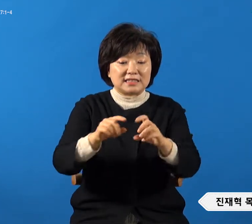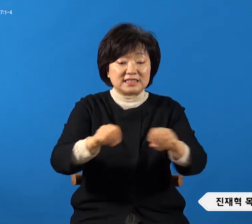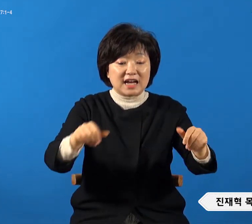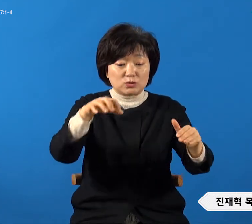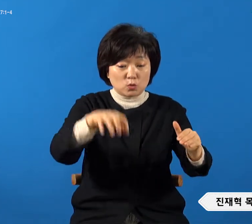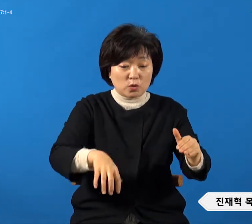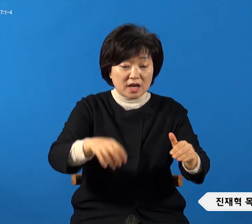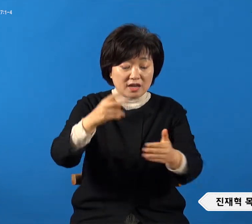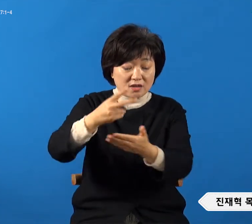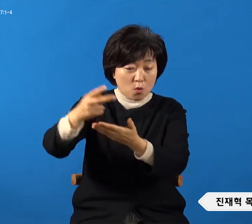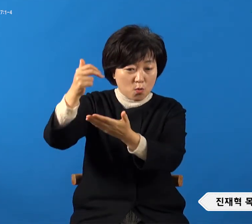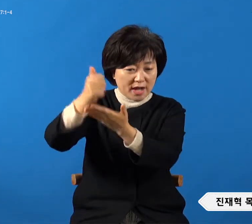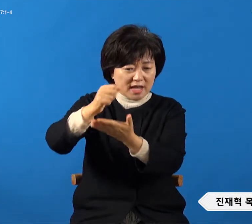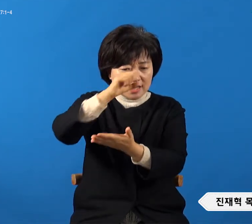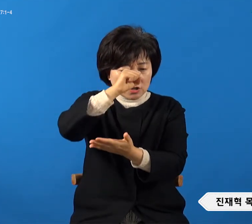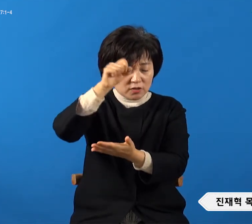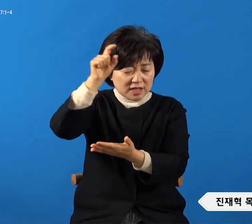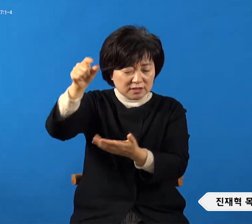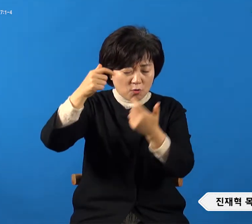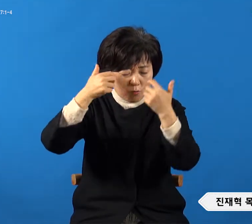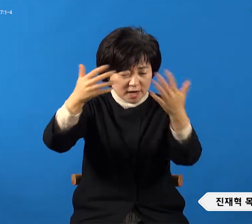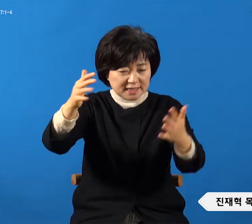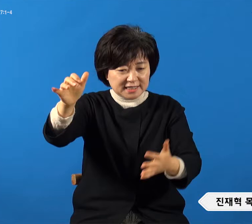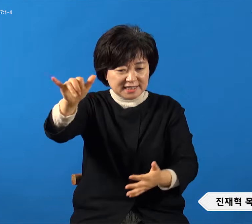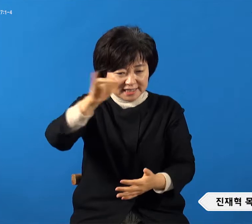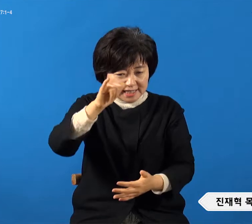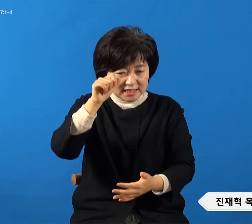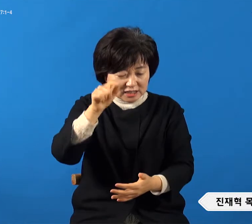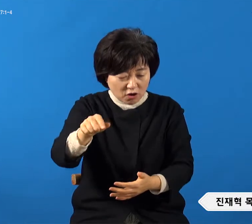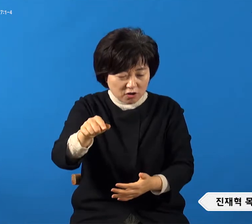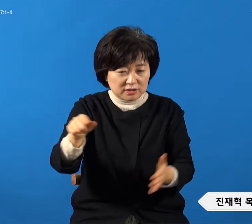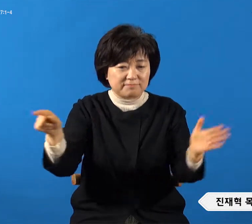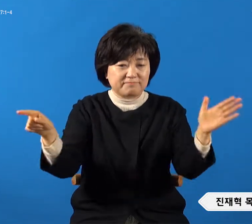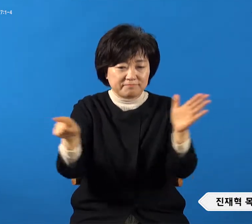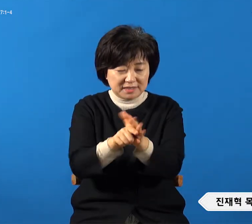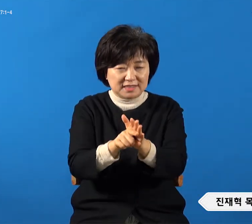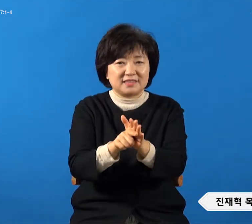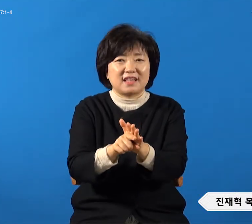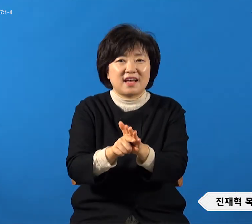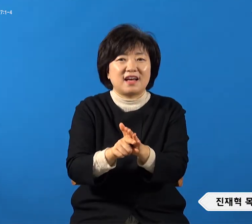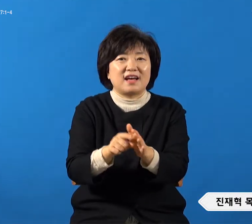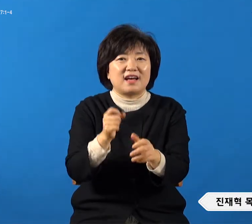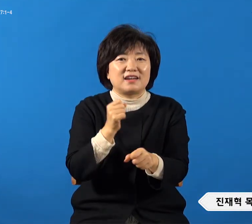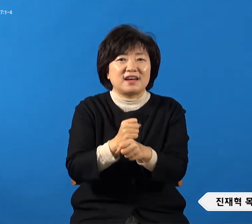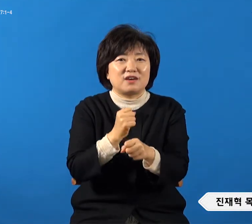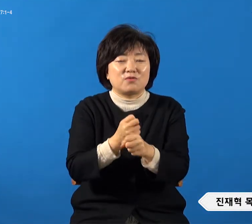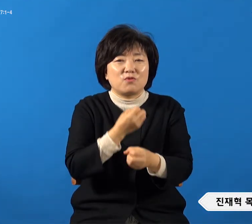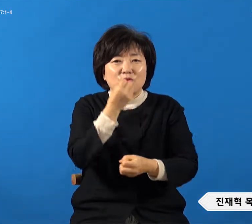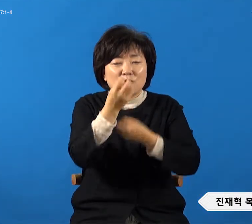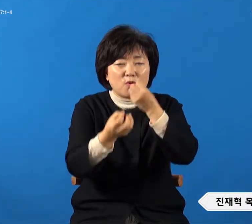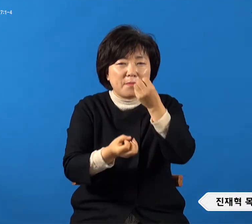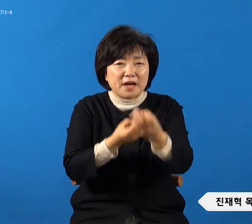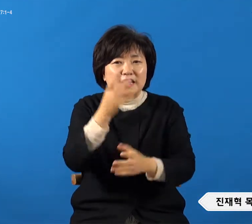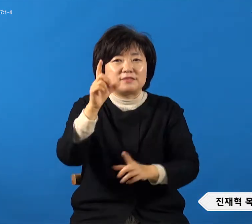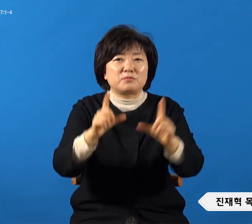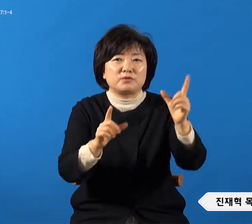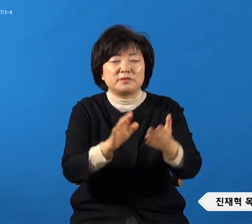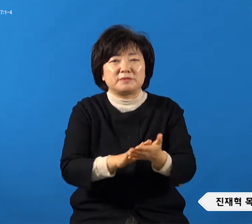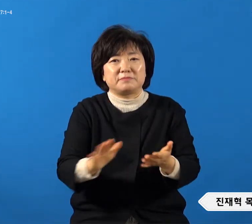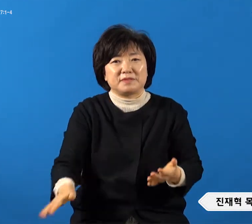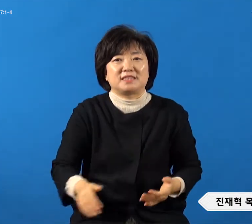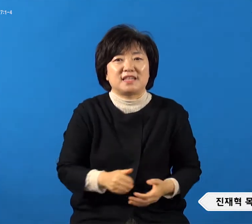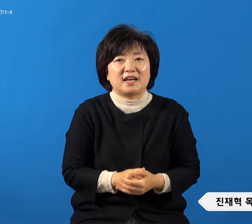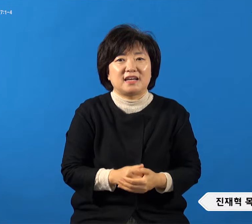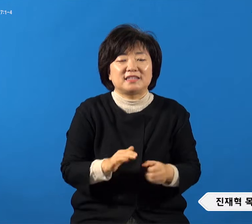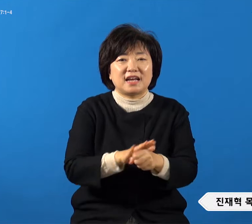가운데 여호와의 선하심이 확실히 있다는 사실을 그는 믿는다라고 고백하는 모습을